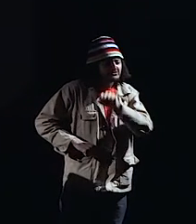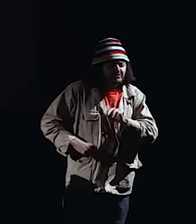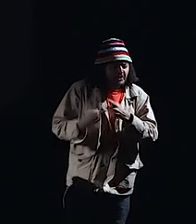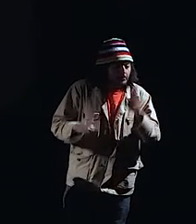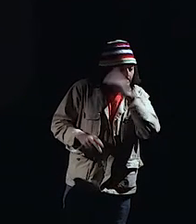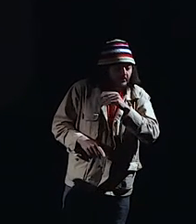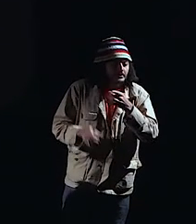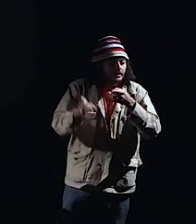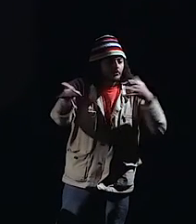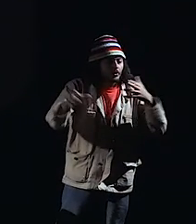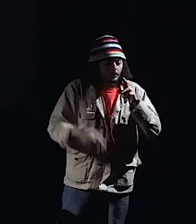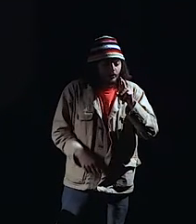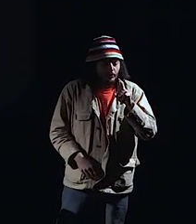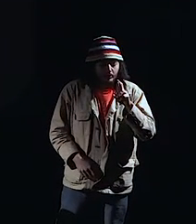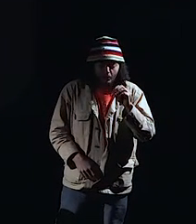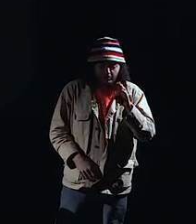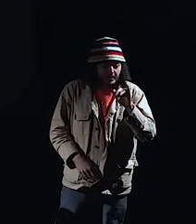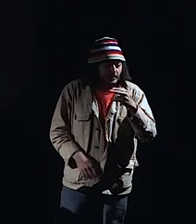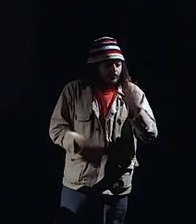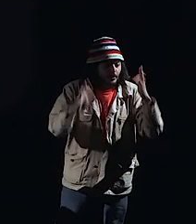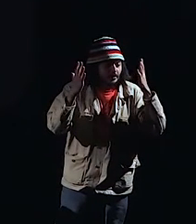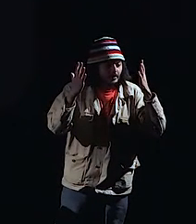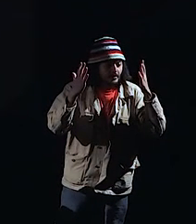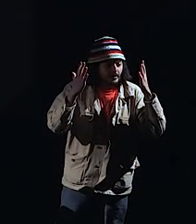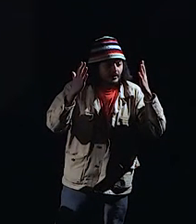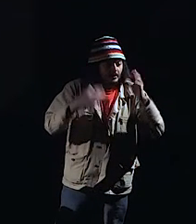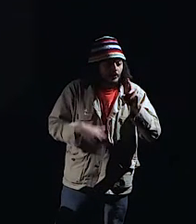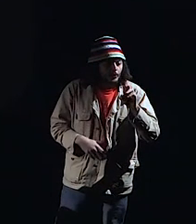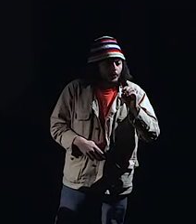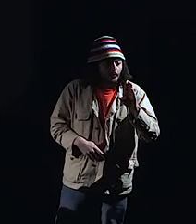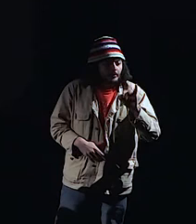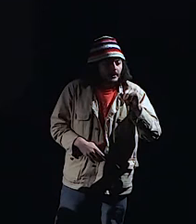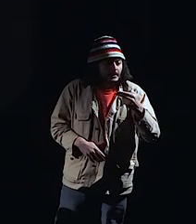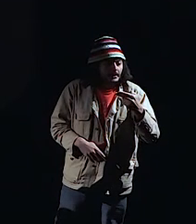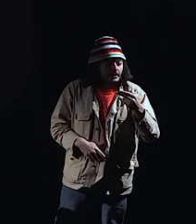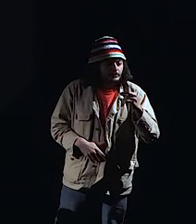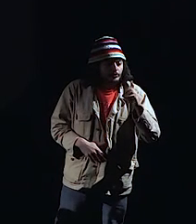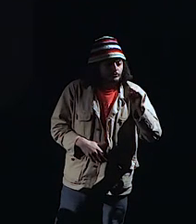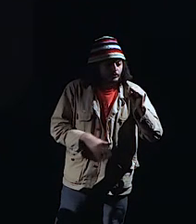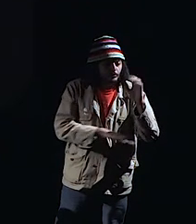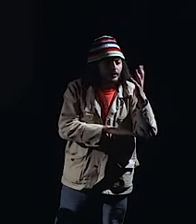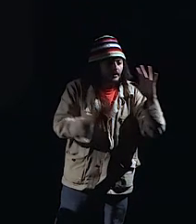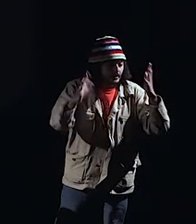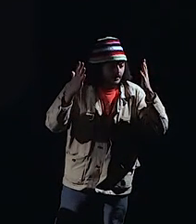en Andalousie, hein, je sais pas dans quelle ville exactement, je sais plus, il y a